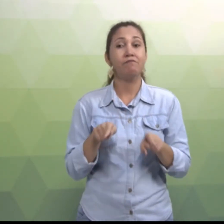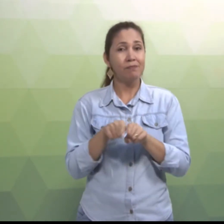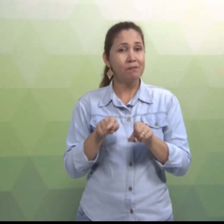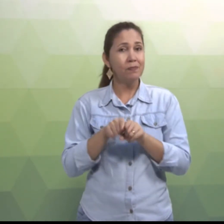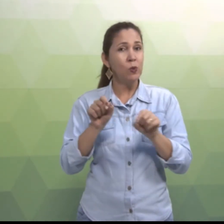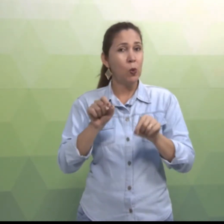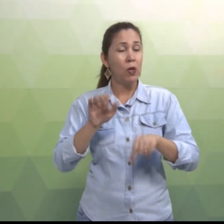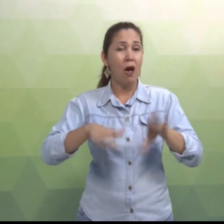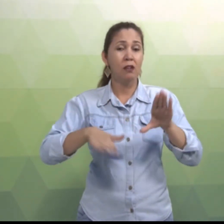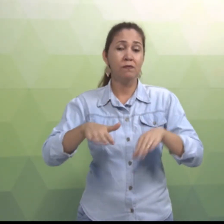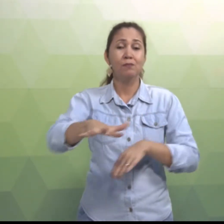sinais como L1.